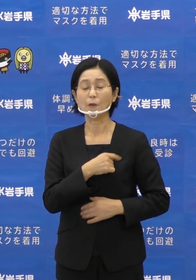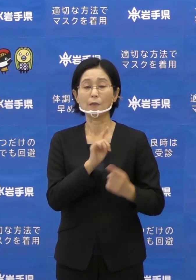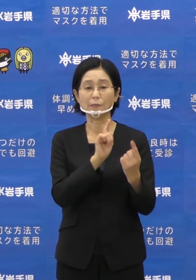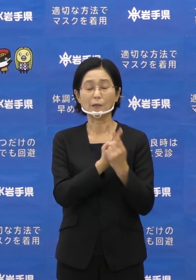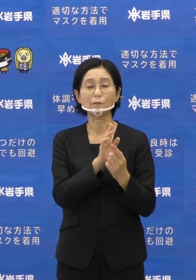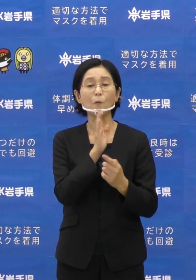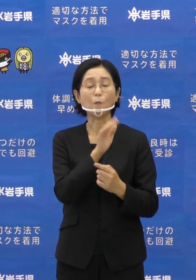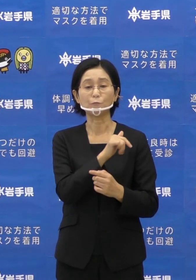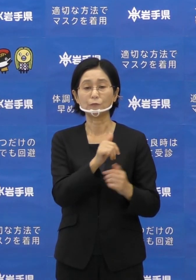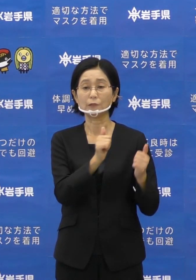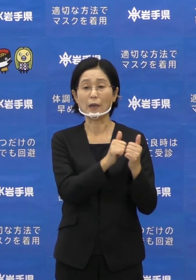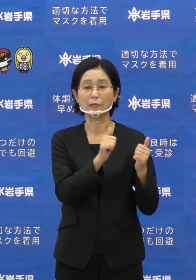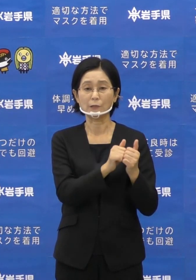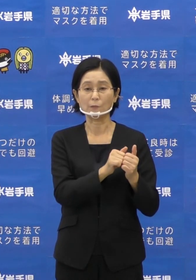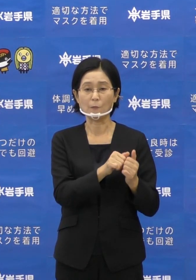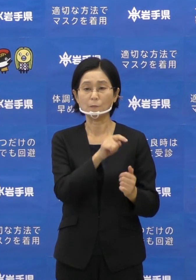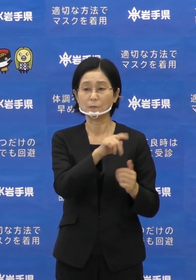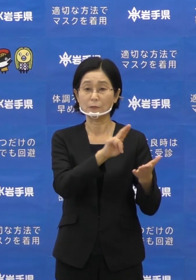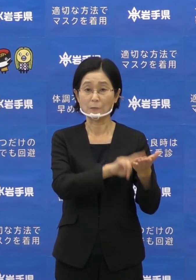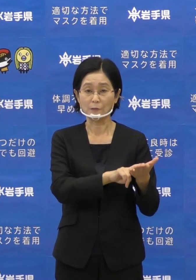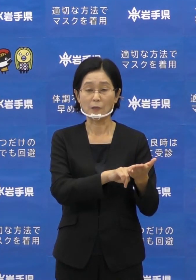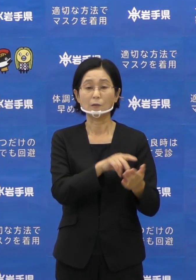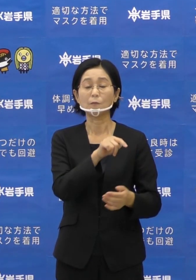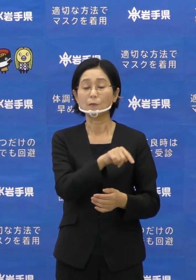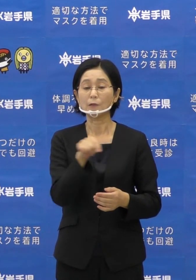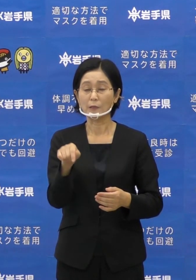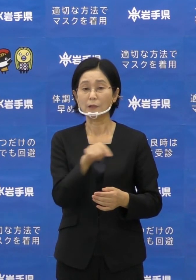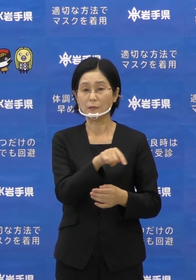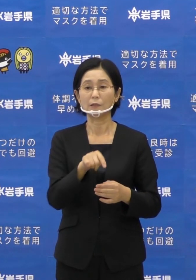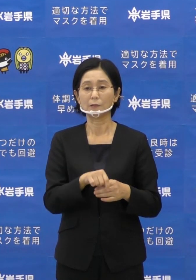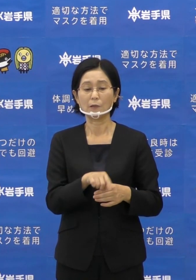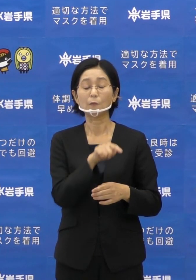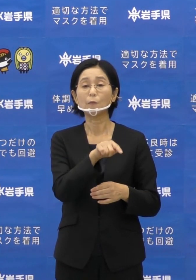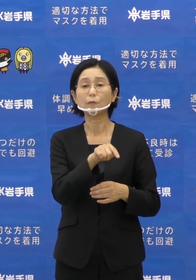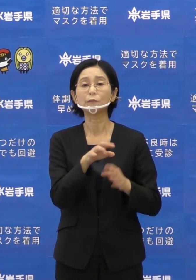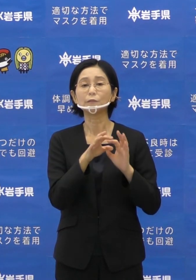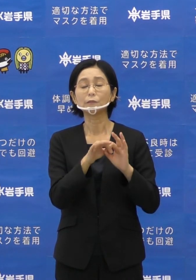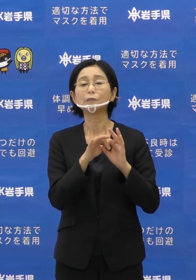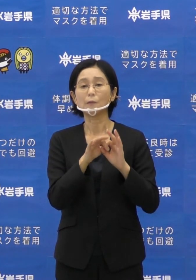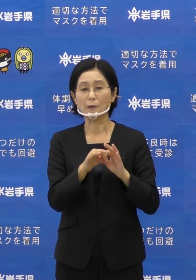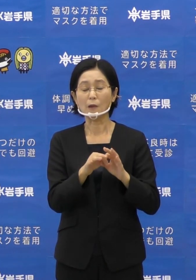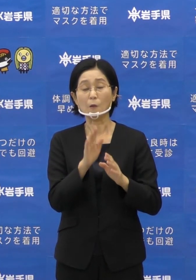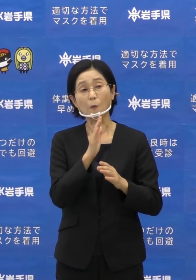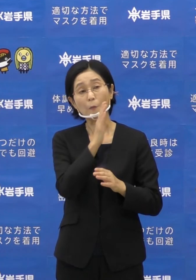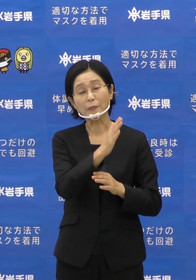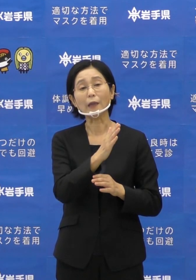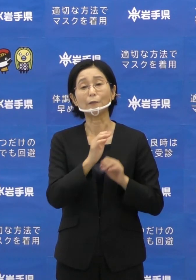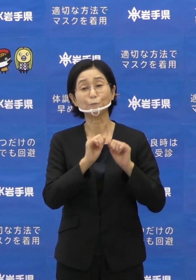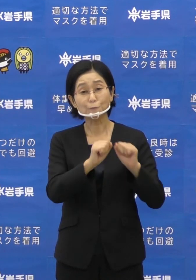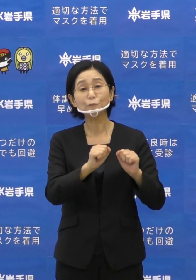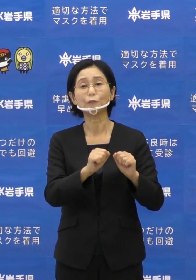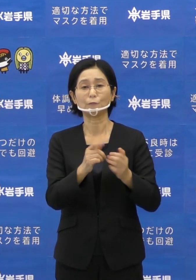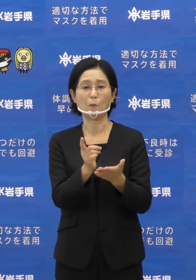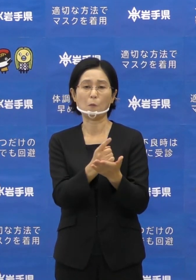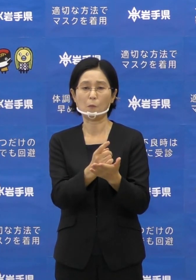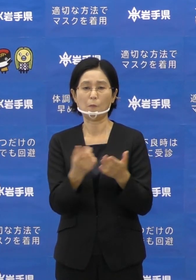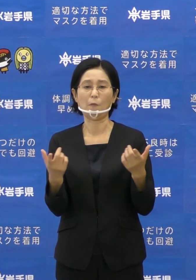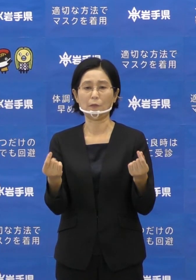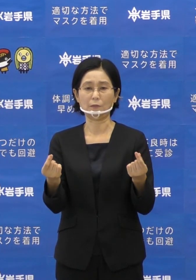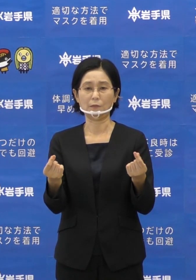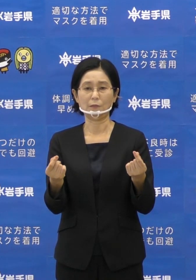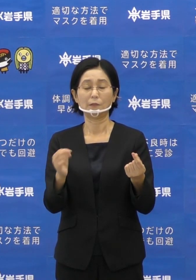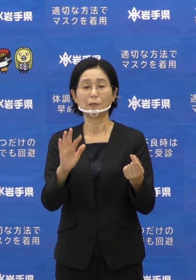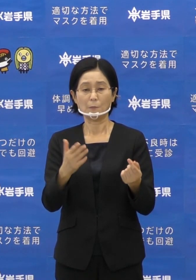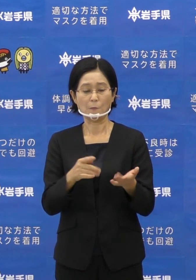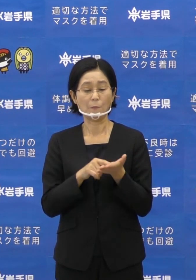てはもうまん延防止重点措置をお願いしていこうと決めてるわけですけれど、ただその要